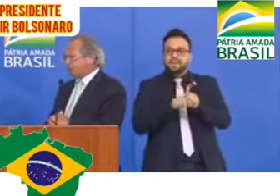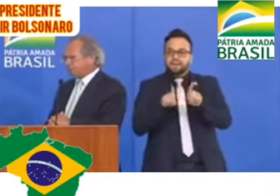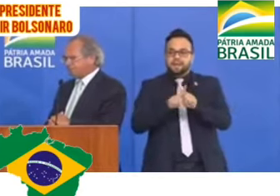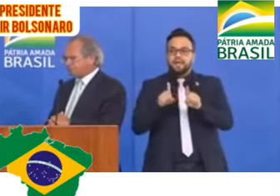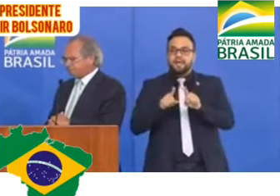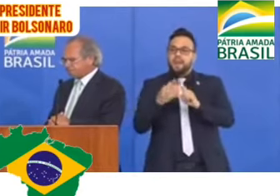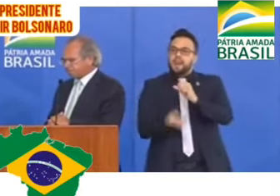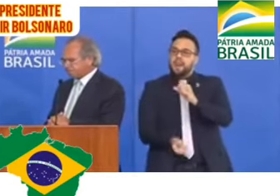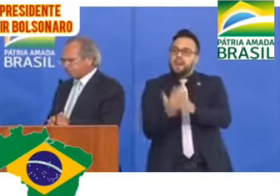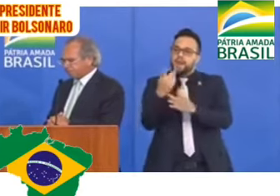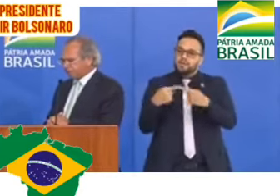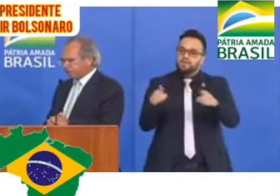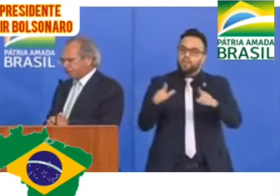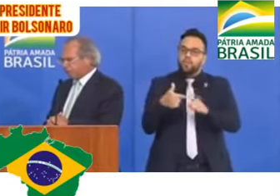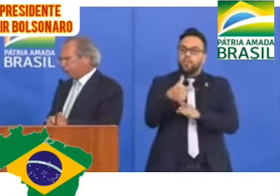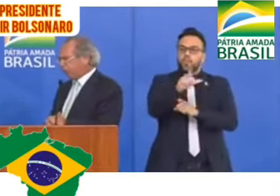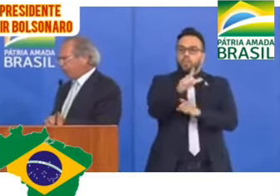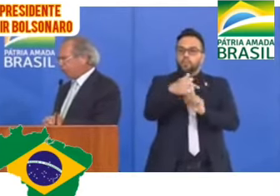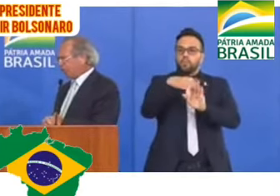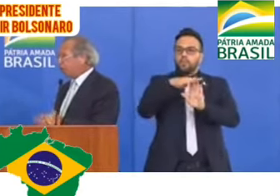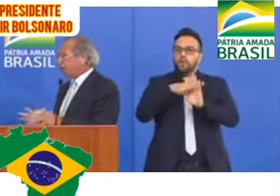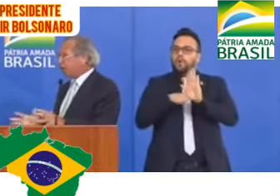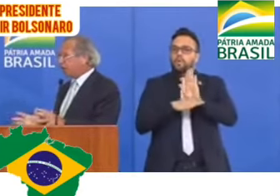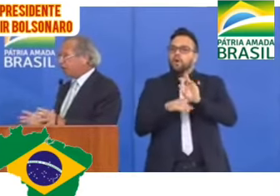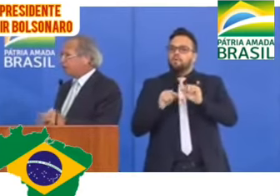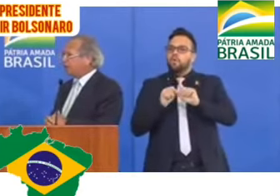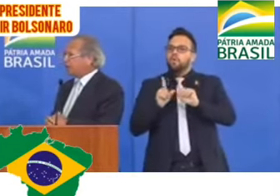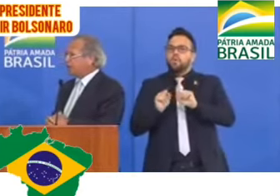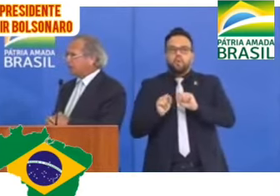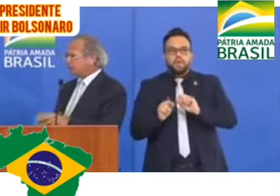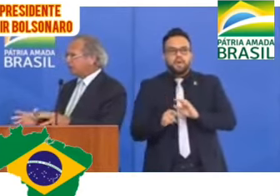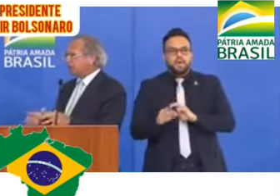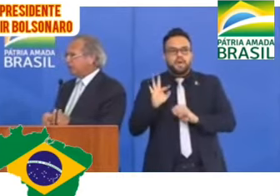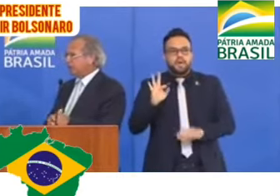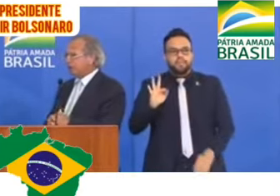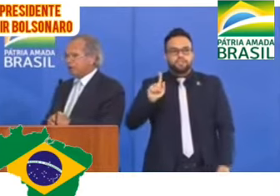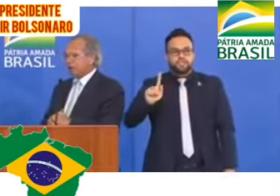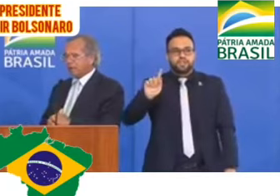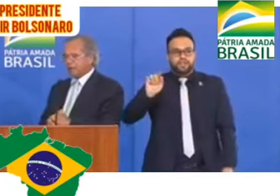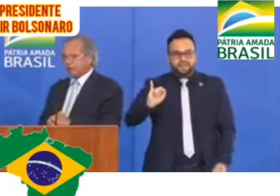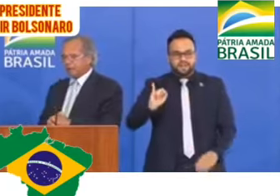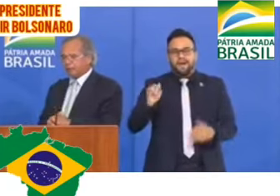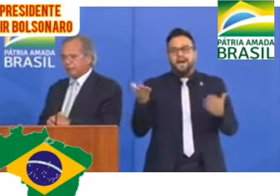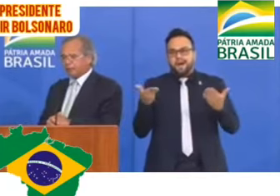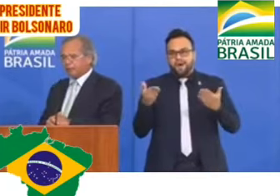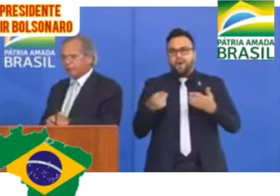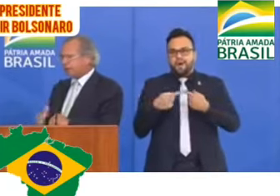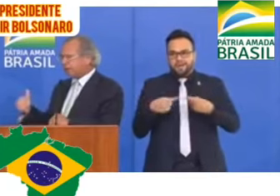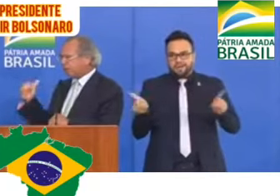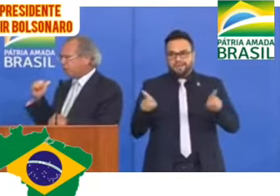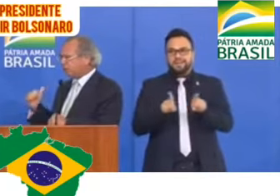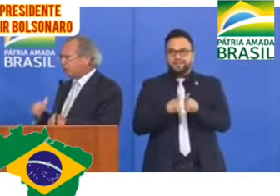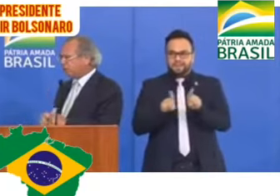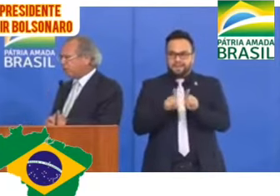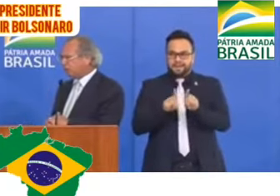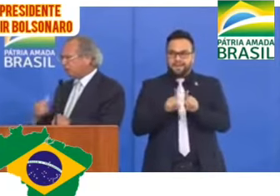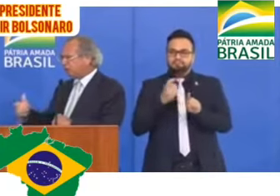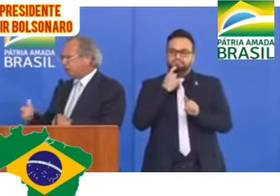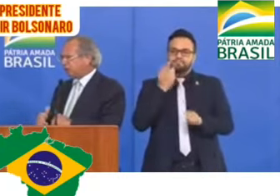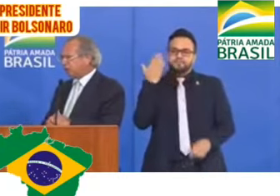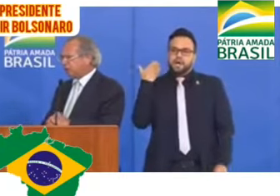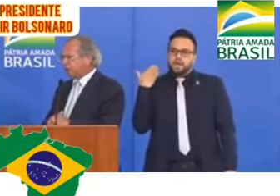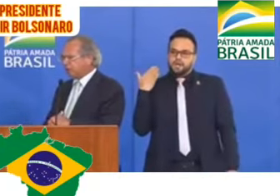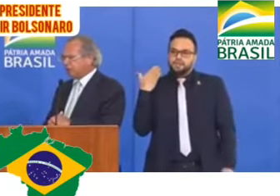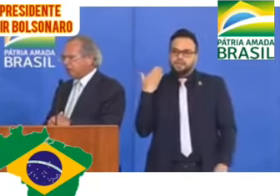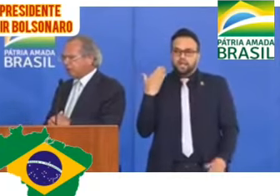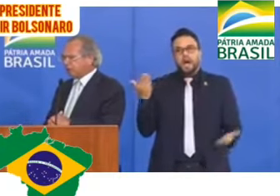outro programa, que foi o FGI, está sendo lançado agora também. Foi lançado um pouco antes,